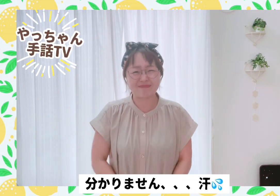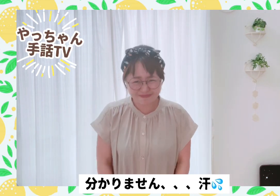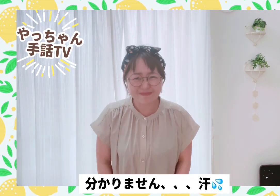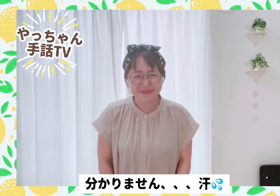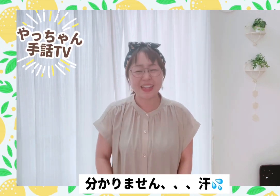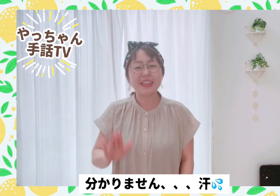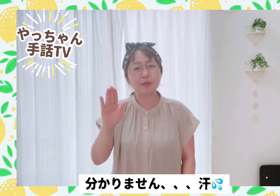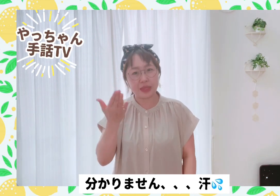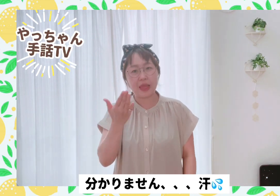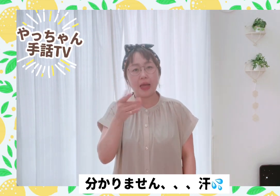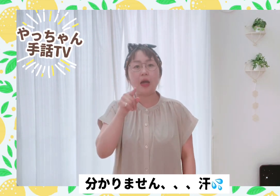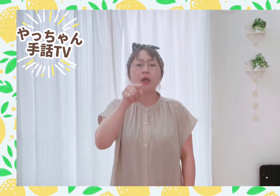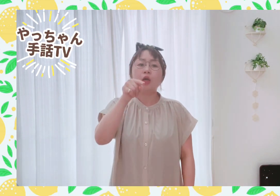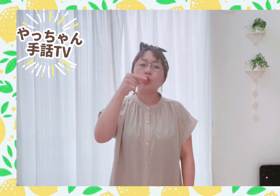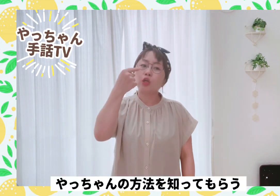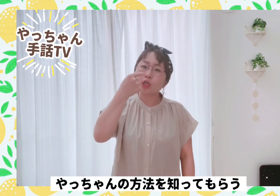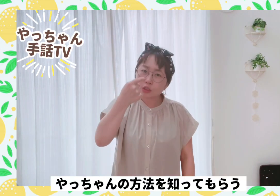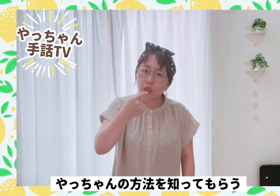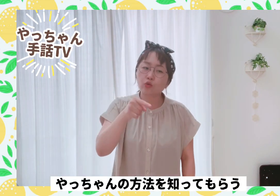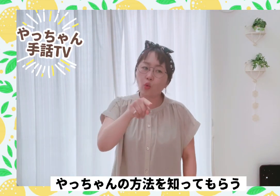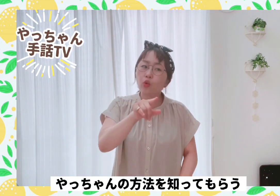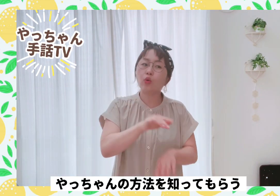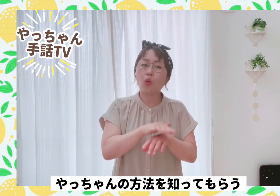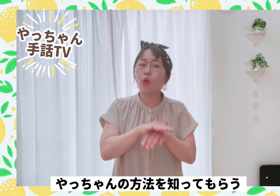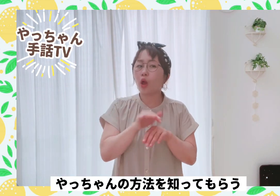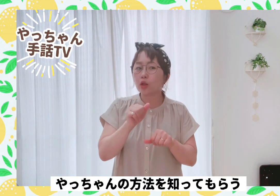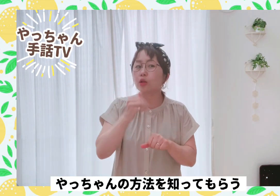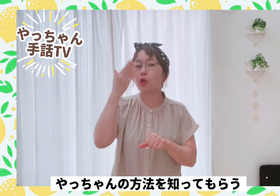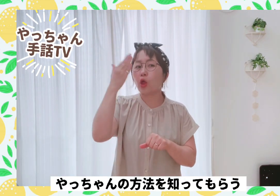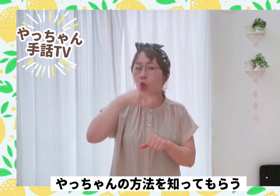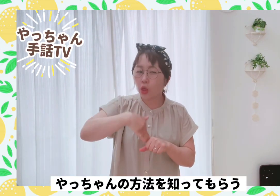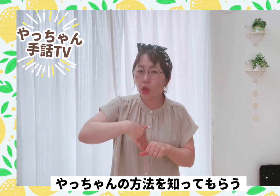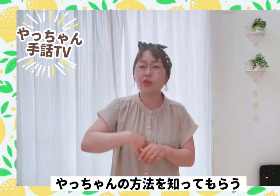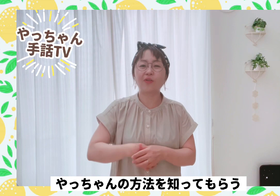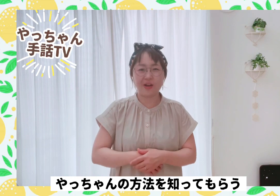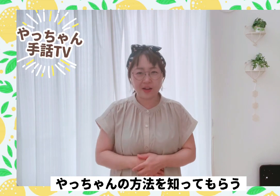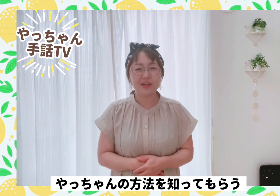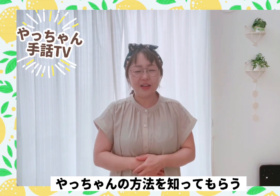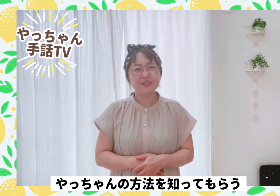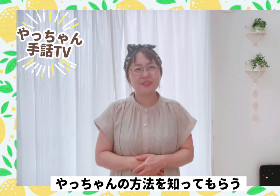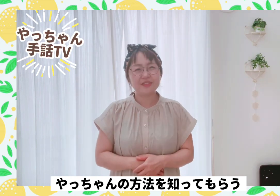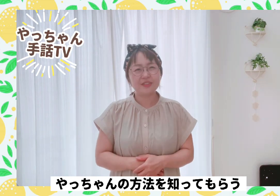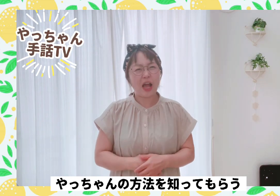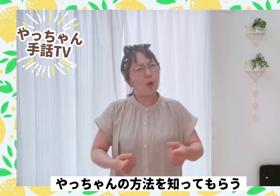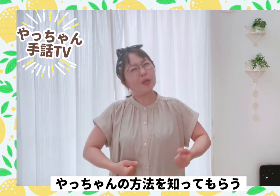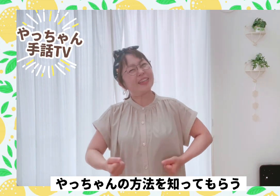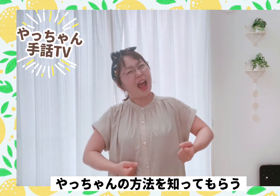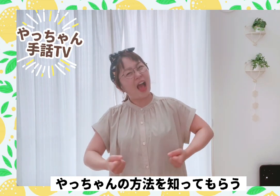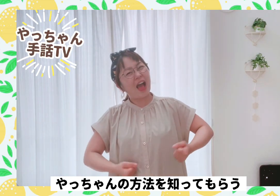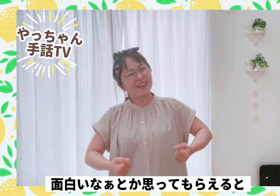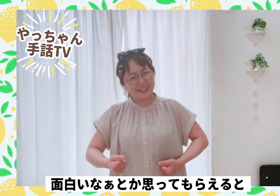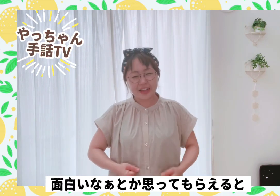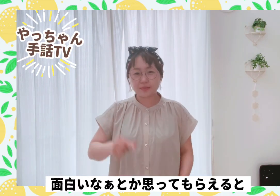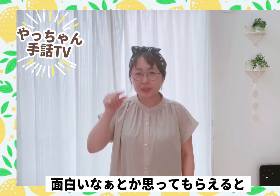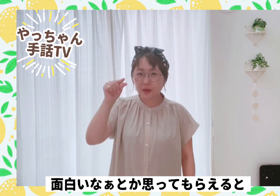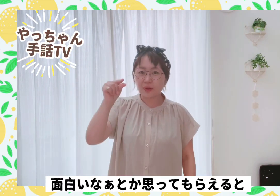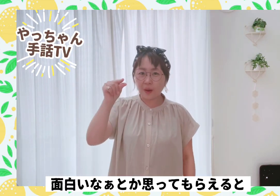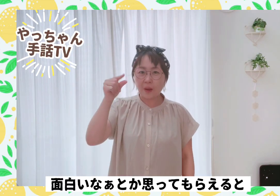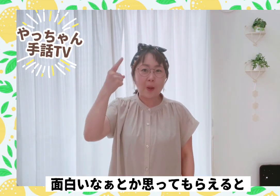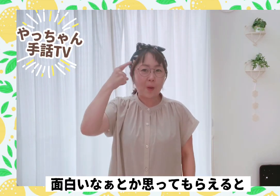正直に言います。まあでも、まあ、やっちゃんはそういう方法してたんだなとか、まあ面白いな